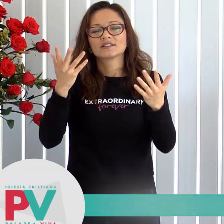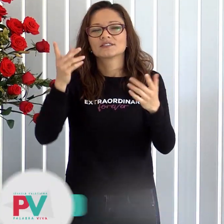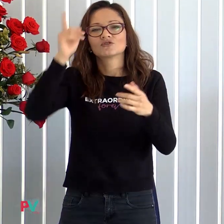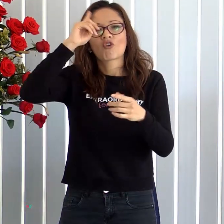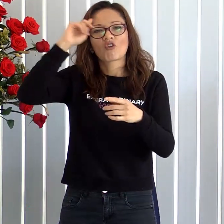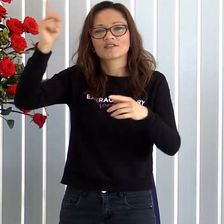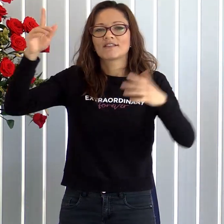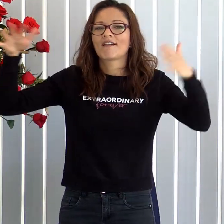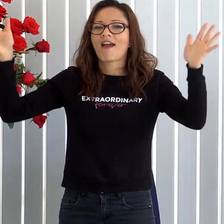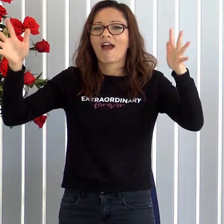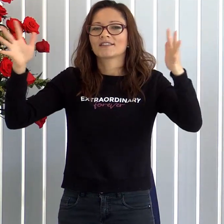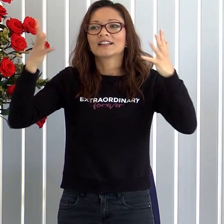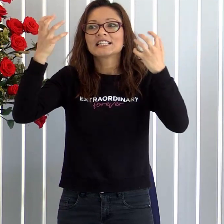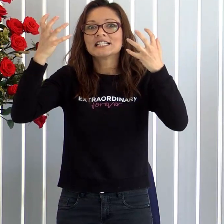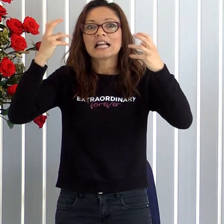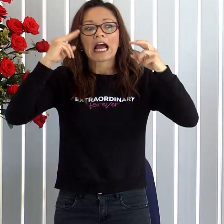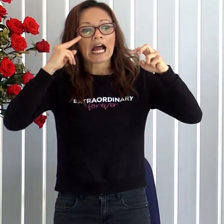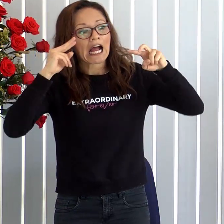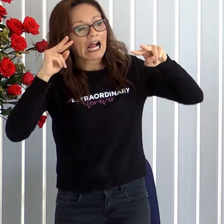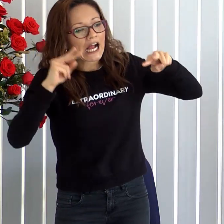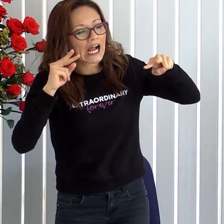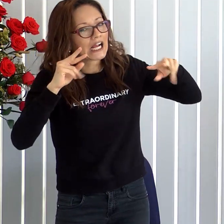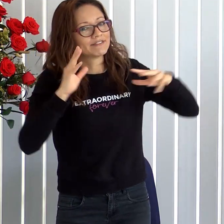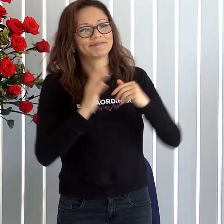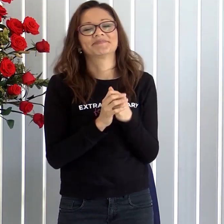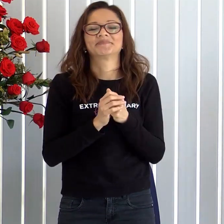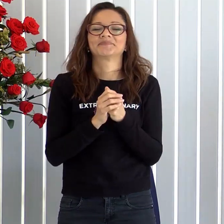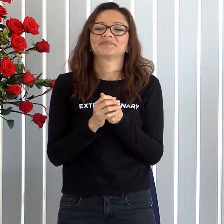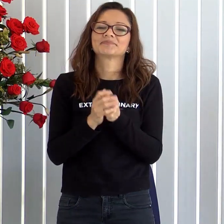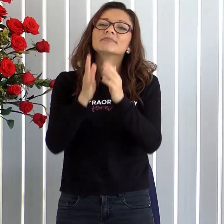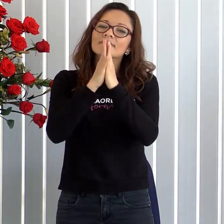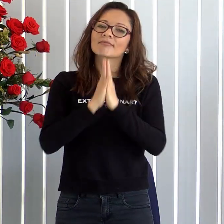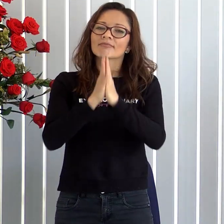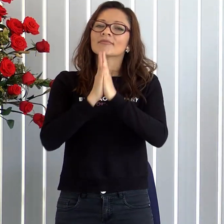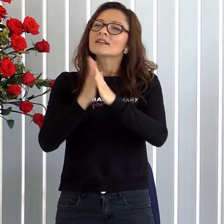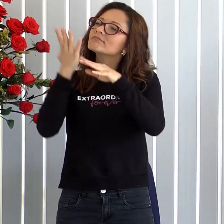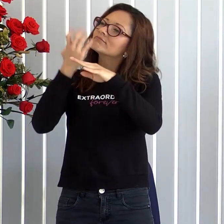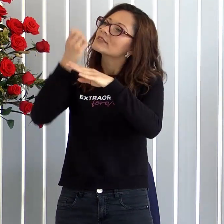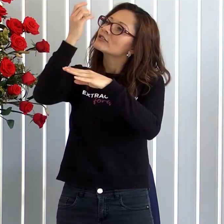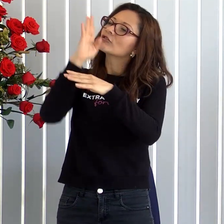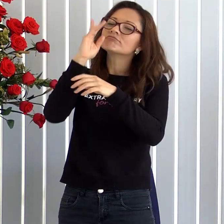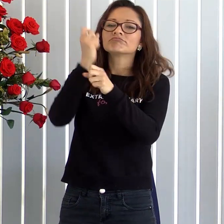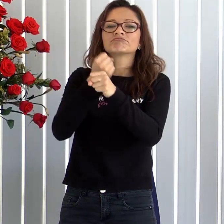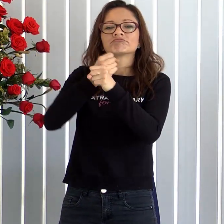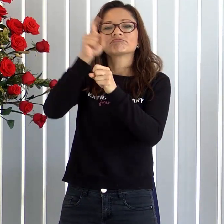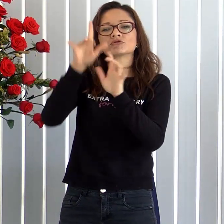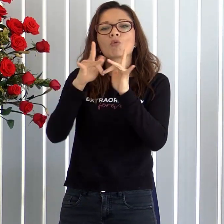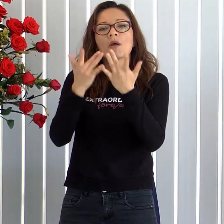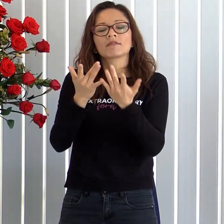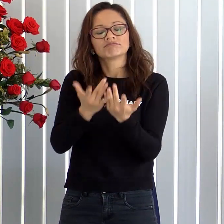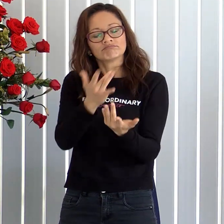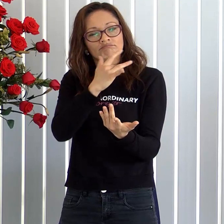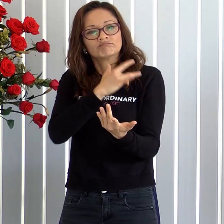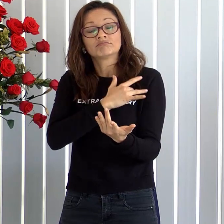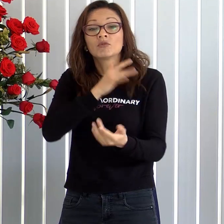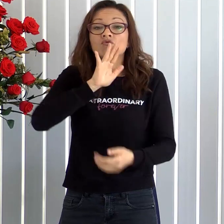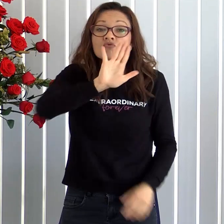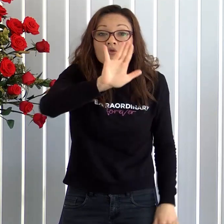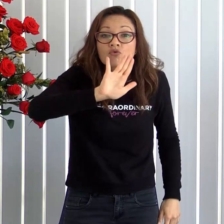mirar los ángeles. Vamos a orar pidiendo a Dios que obre con su palabra sobre nuestro espíritu. Usted